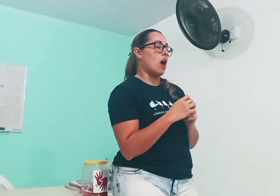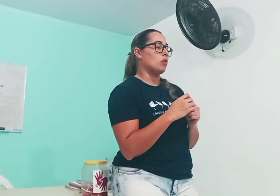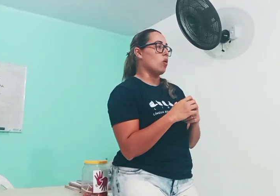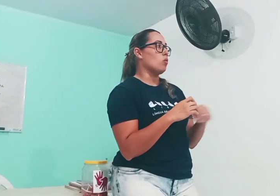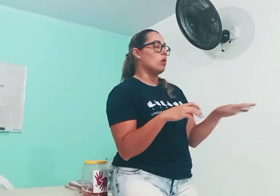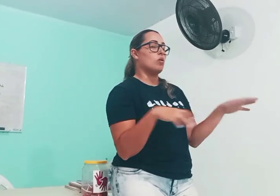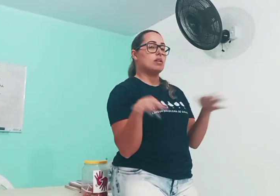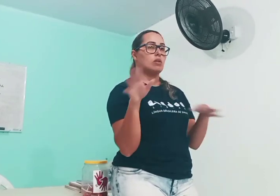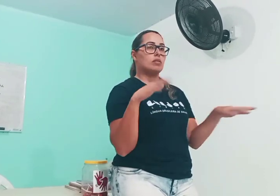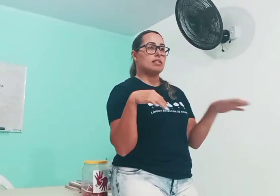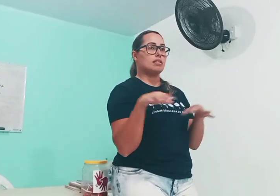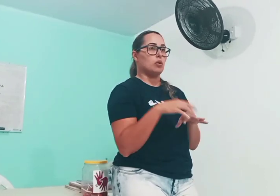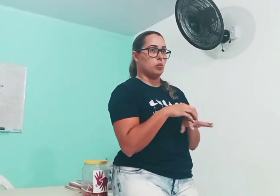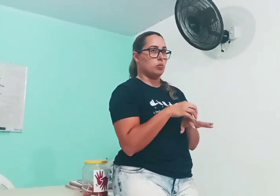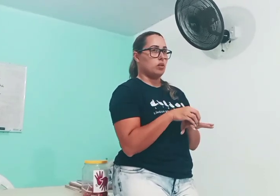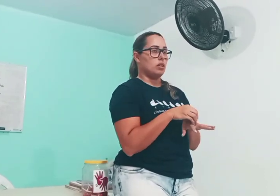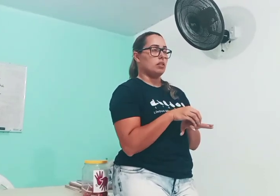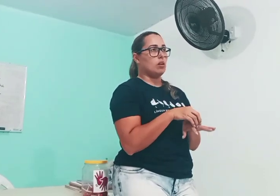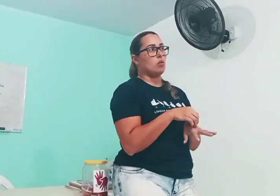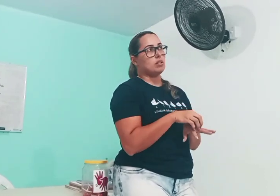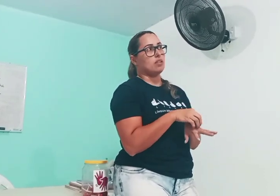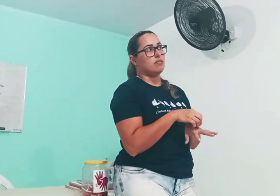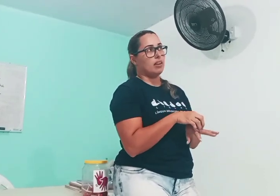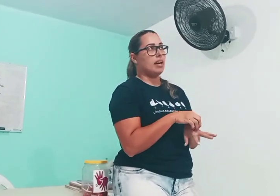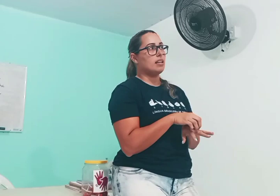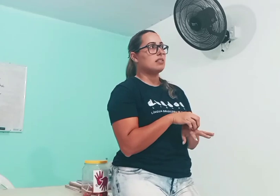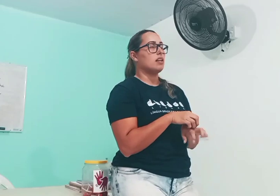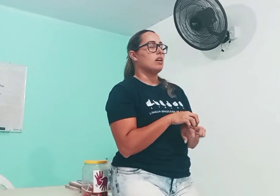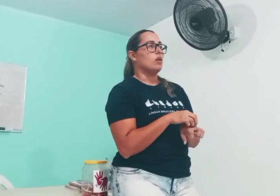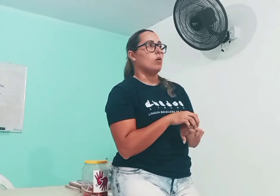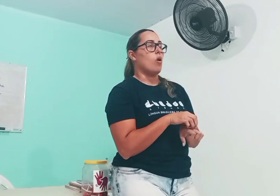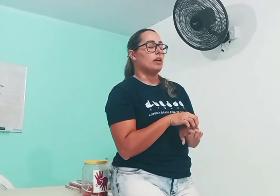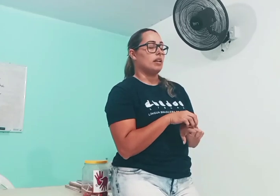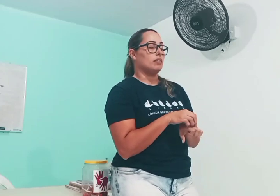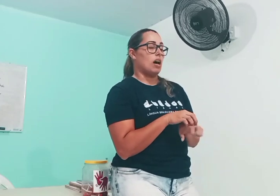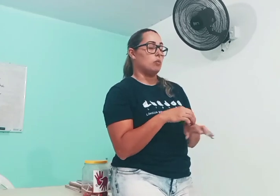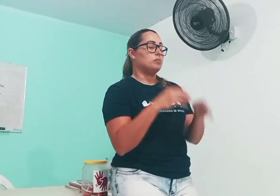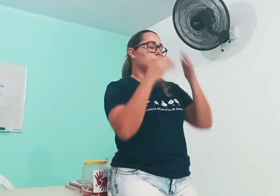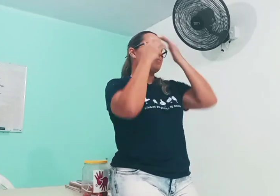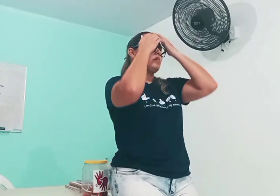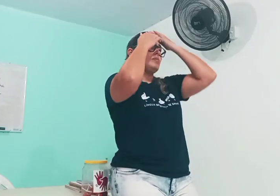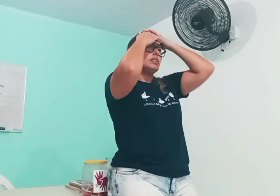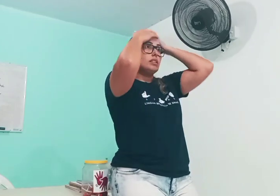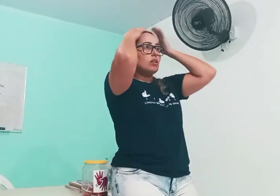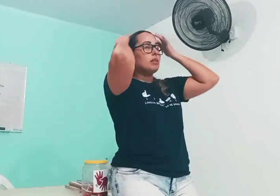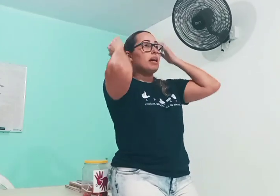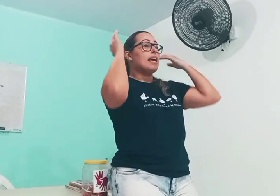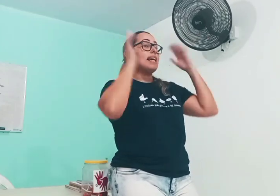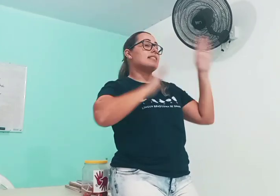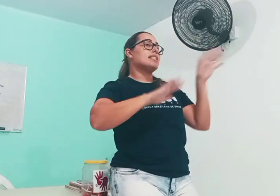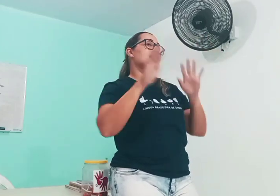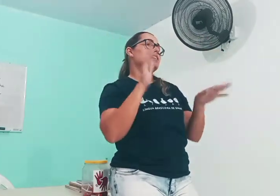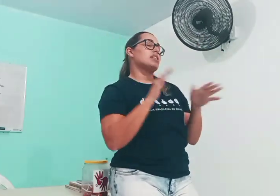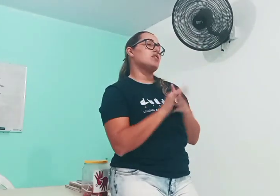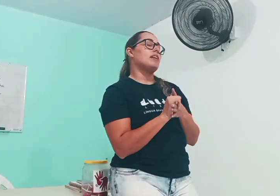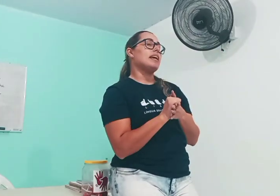que alguma coisa aconteceu. Né? Uma coisa que fez com alguém e tal. Então, assim, existem essas